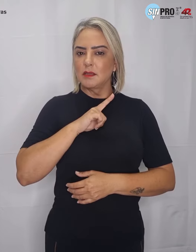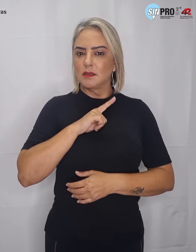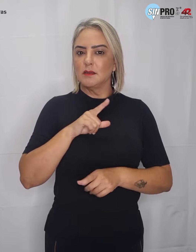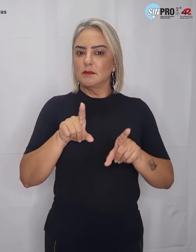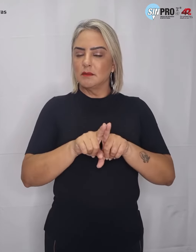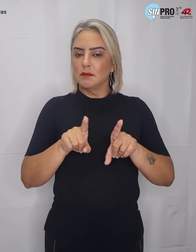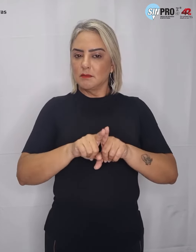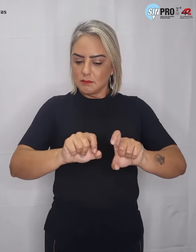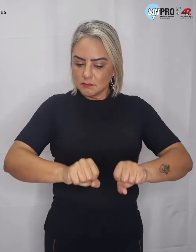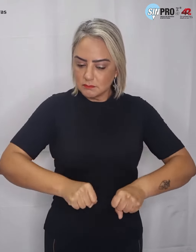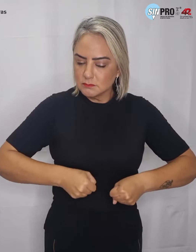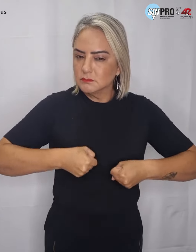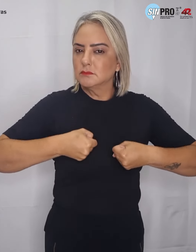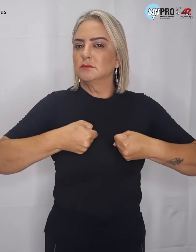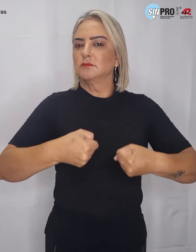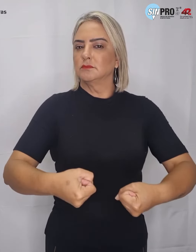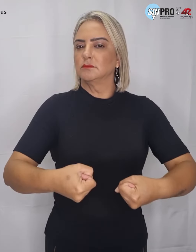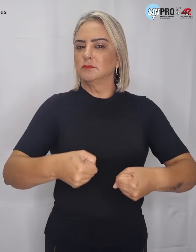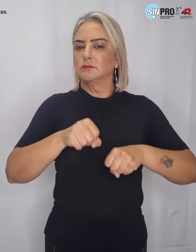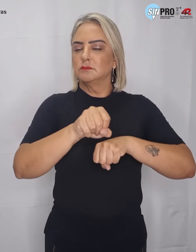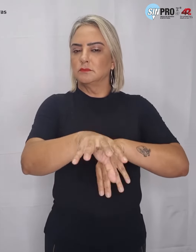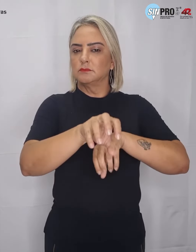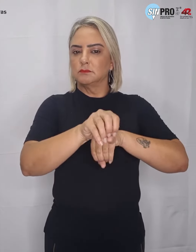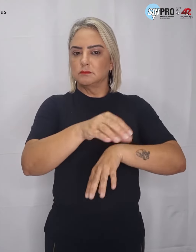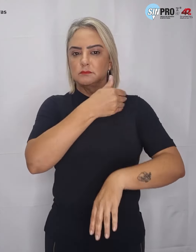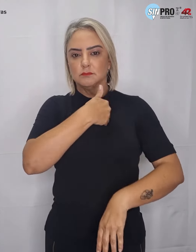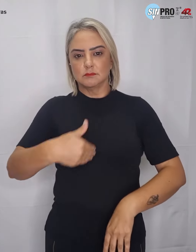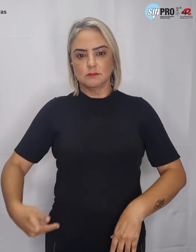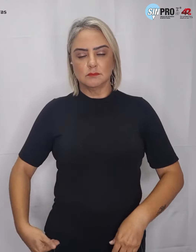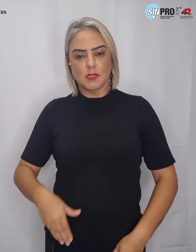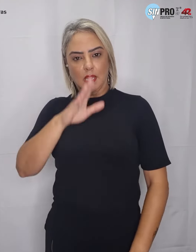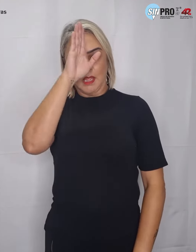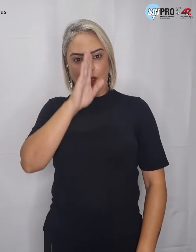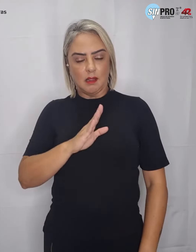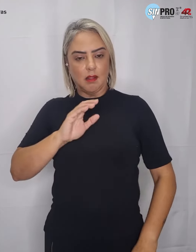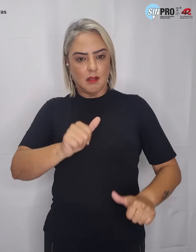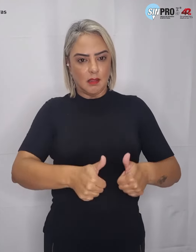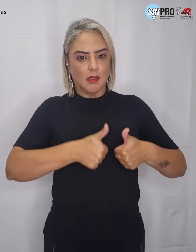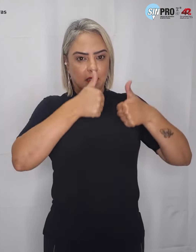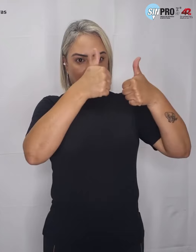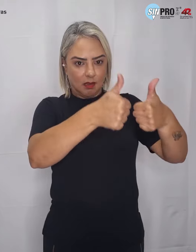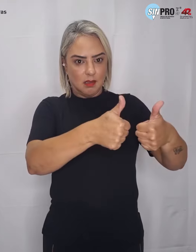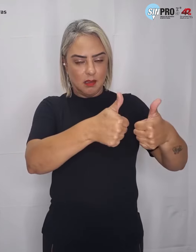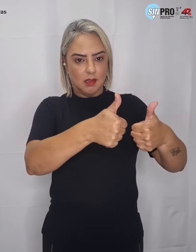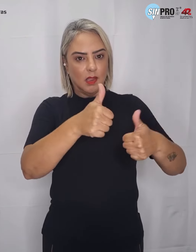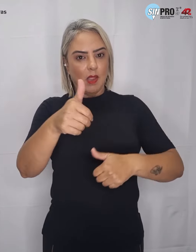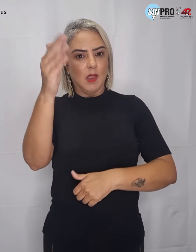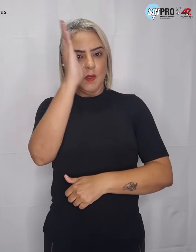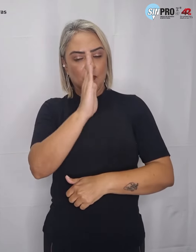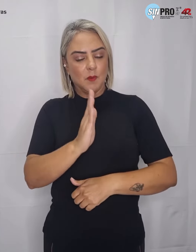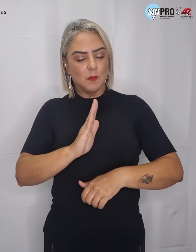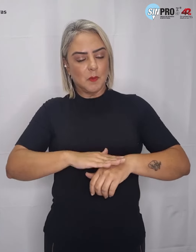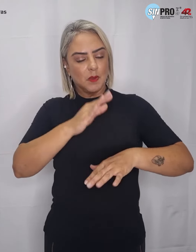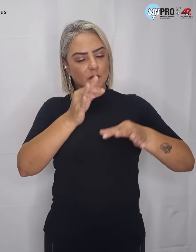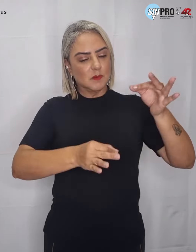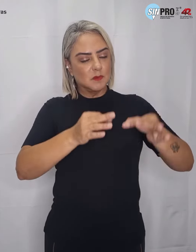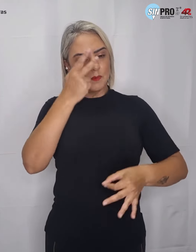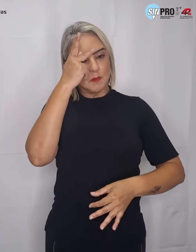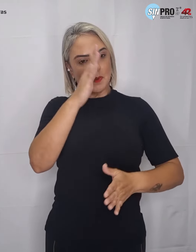além da defesa intransigente da educação pública gratuita e de qualidade e um Brasil mais justo para todos.